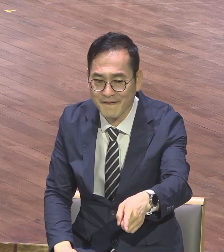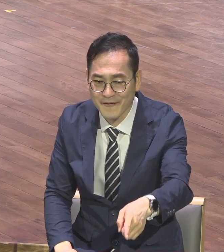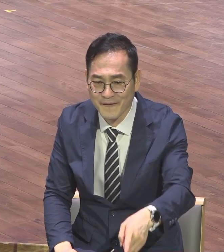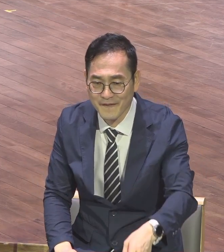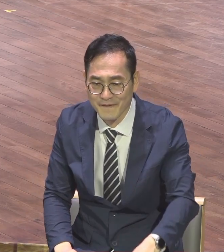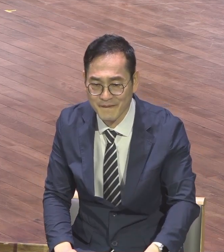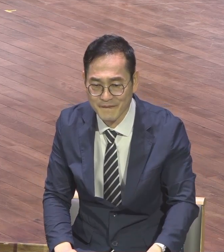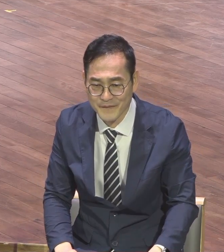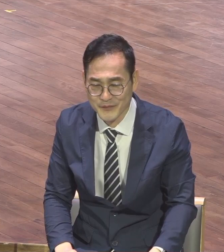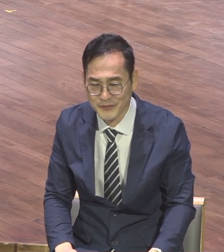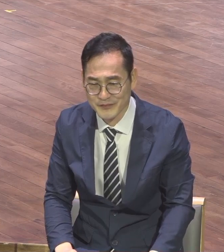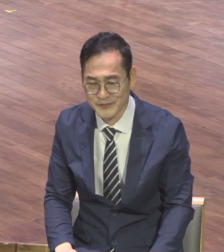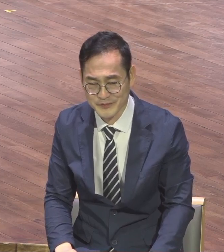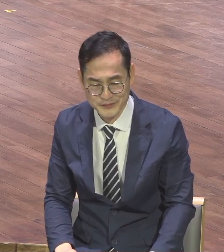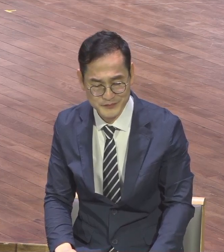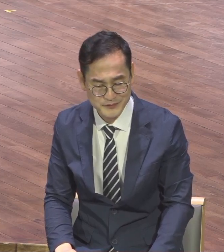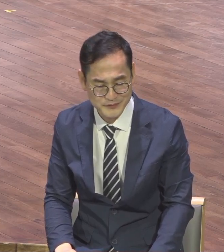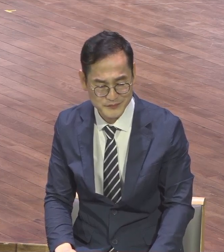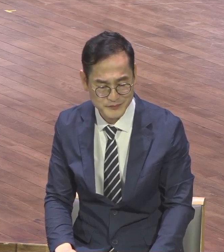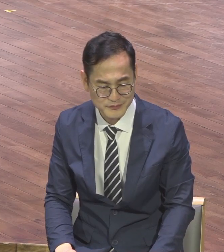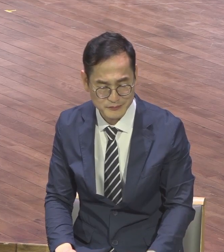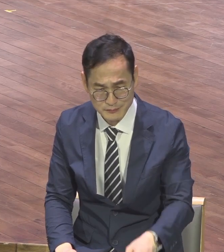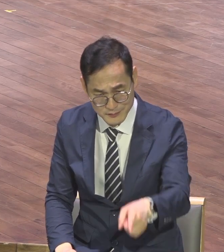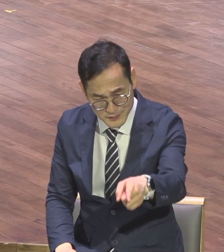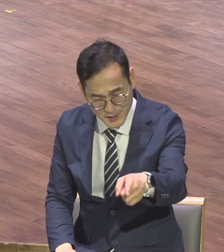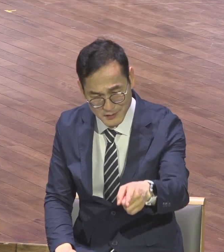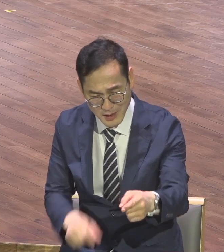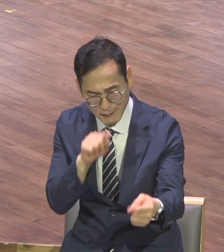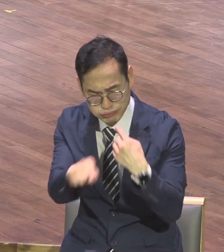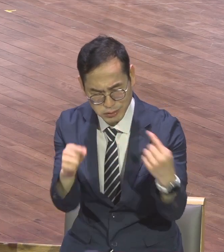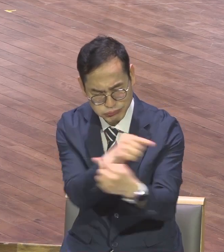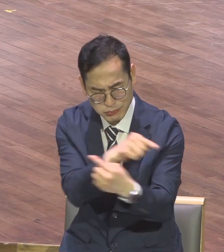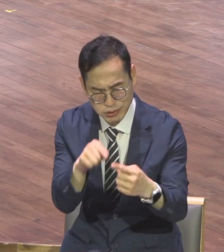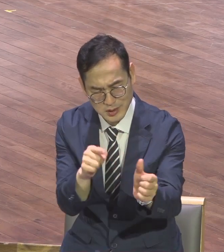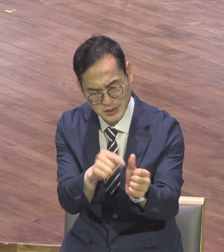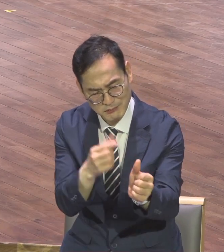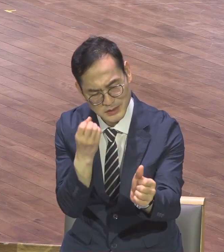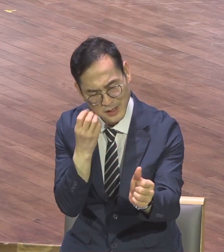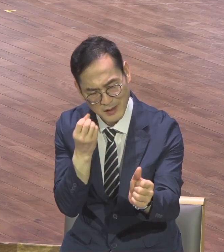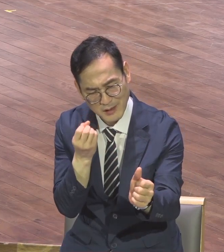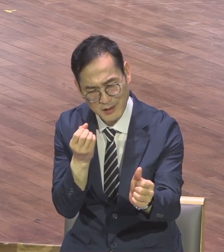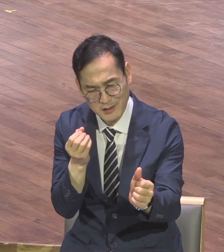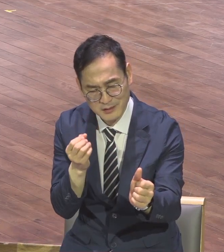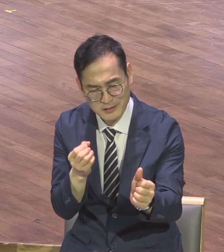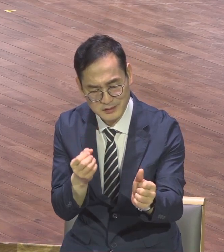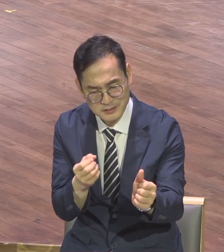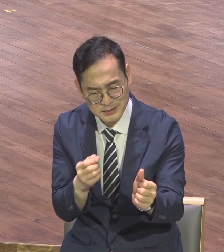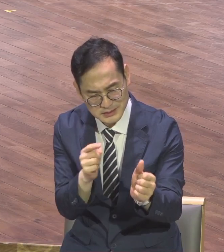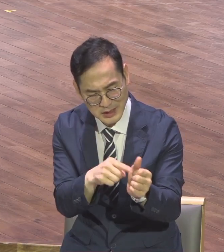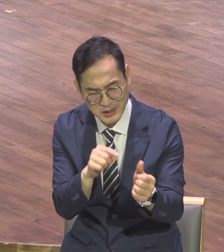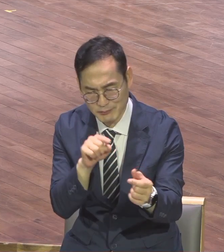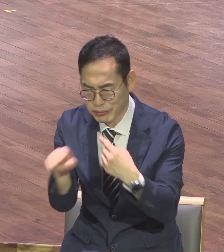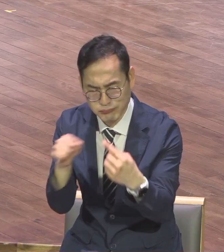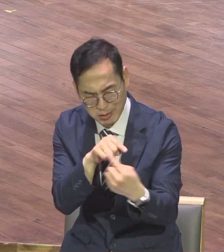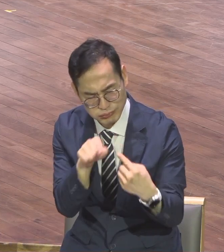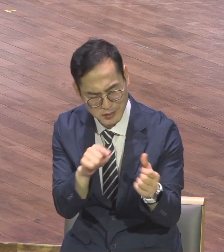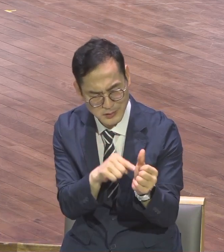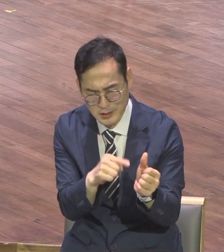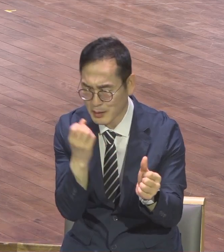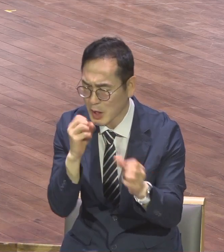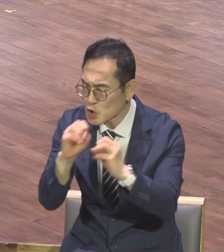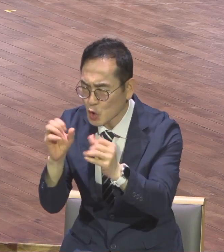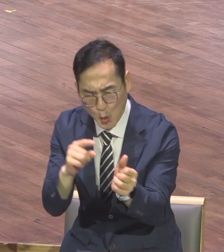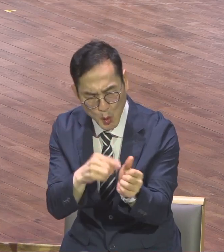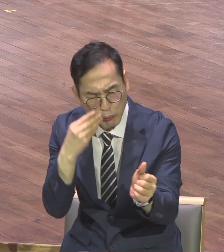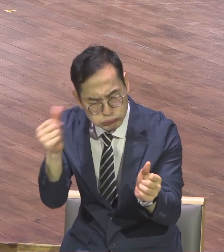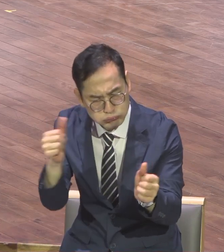평소 말도 잘 안 통하고 좀 이상한 생활도 이상하고 좀 정상이 아닌데 어떻게 저렇게 전도를 잘하지? 구원을 그 작정된 만났기